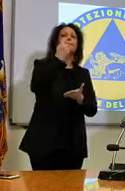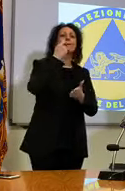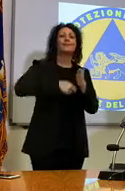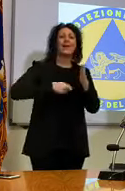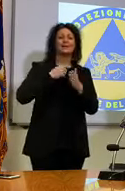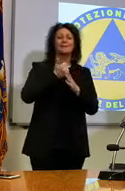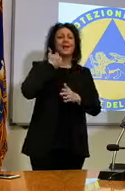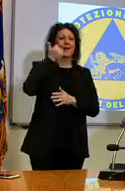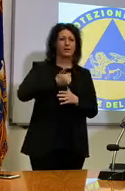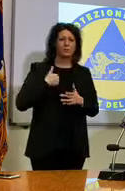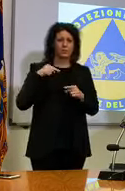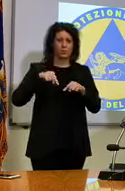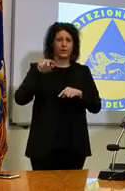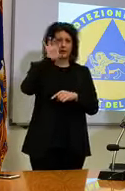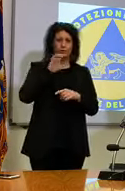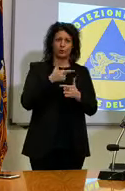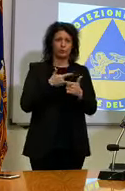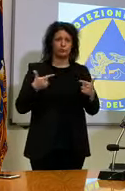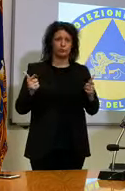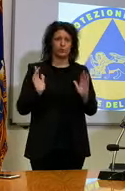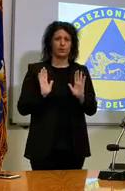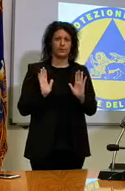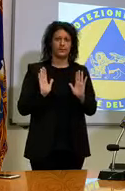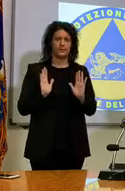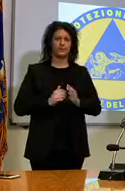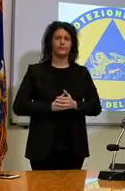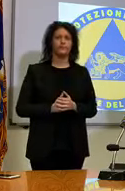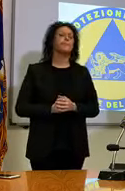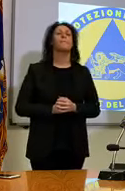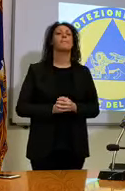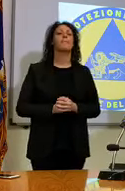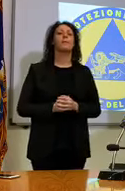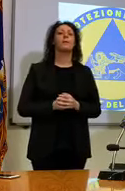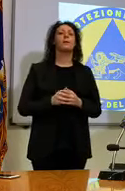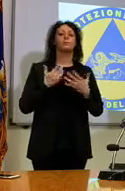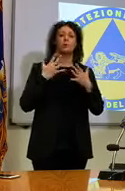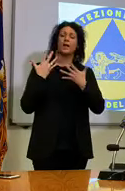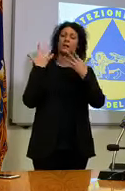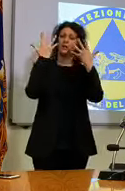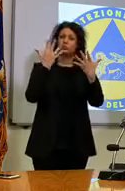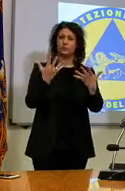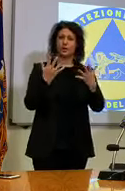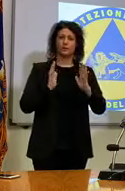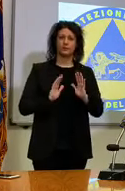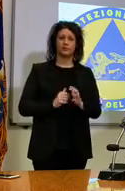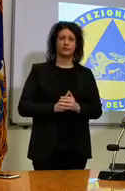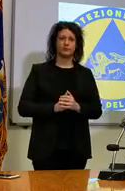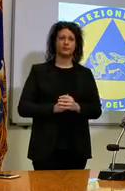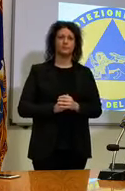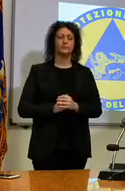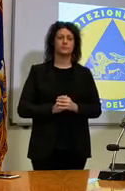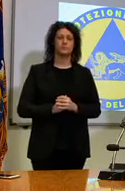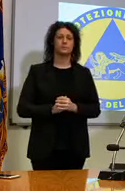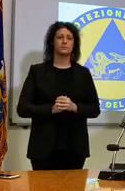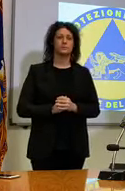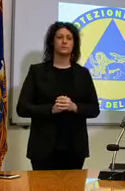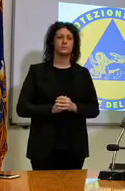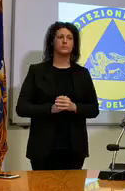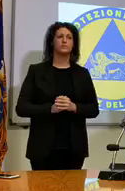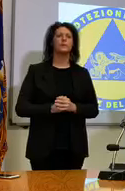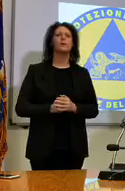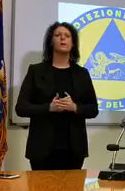euro all'anno. In via teorica se applicassimo le tasse. Da 10 anni questo sta accadendo in questa regione. So che